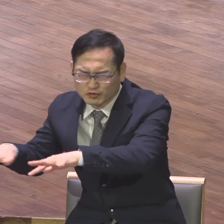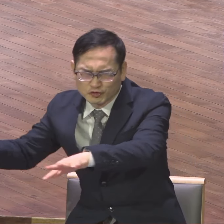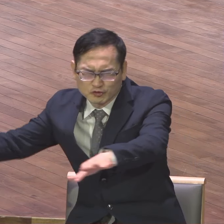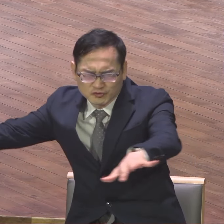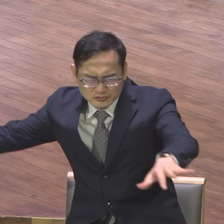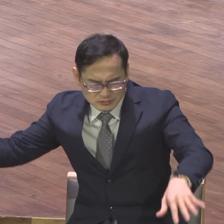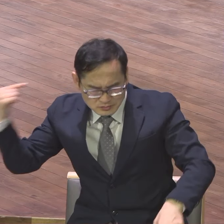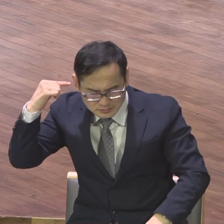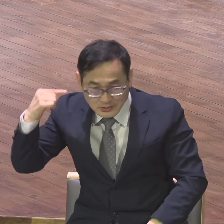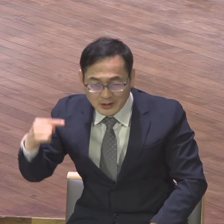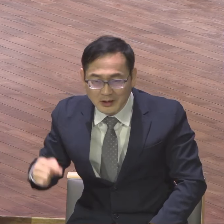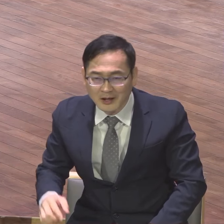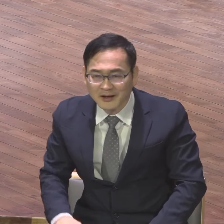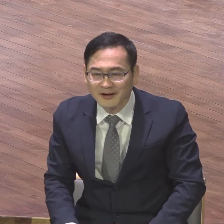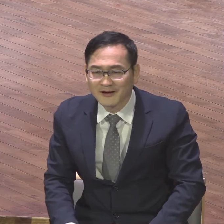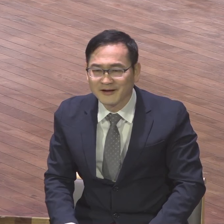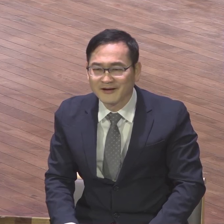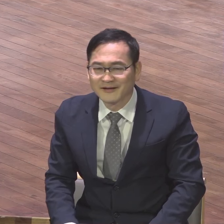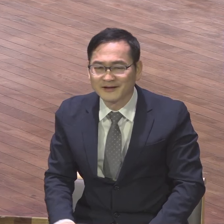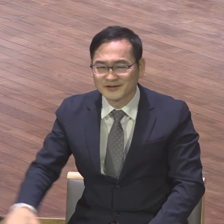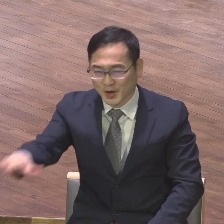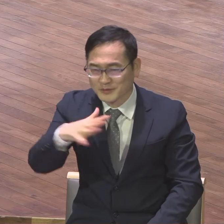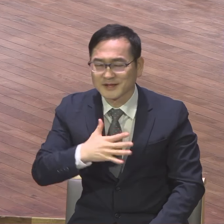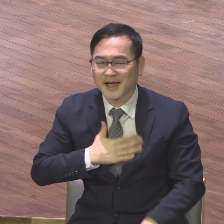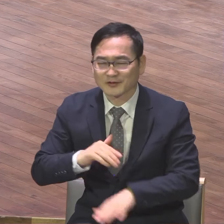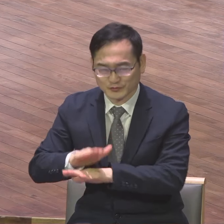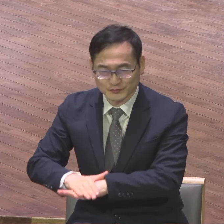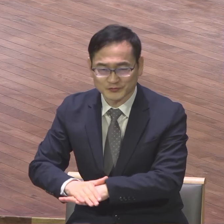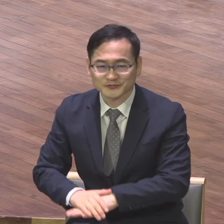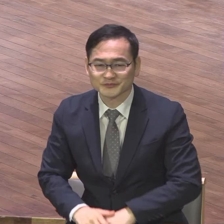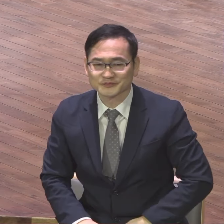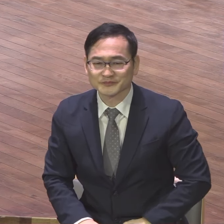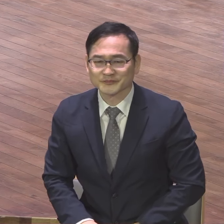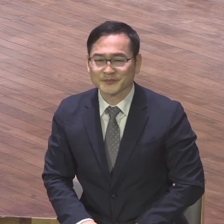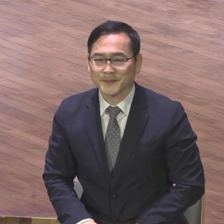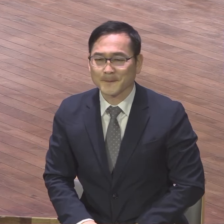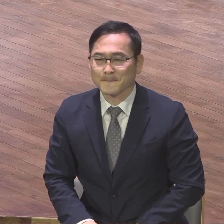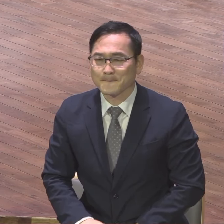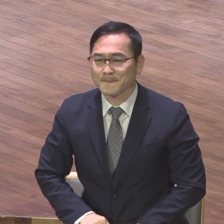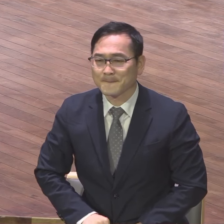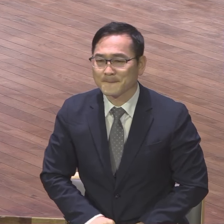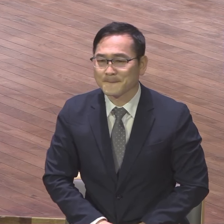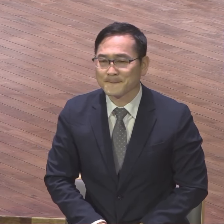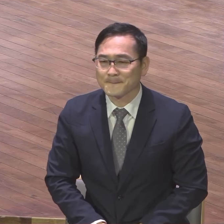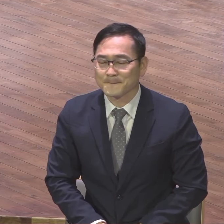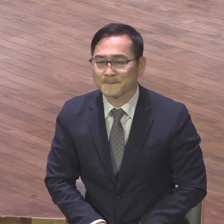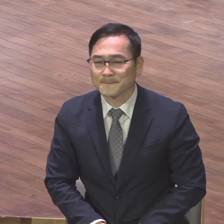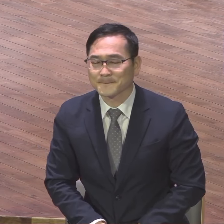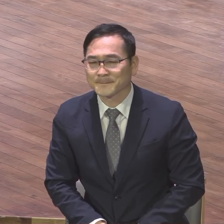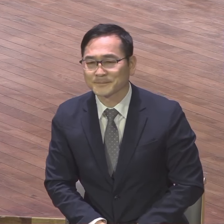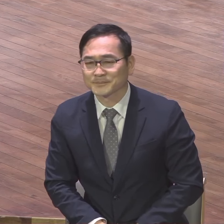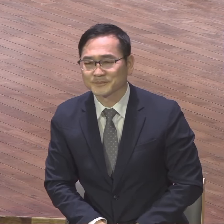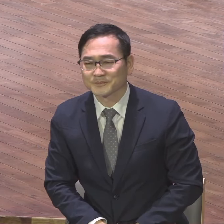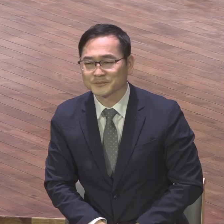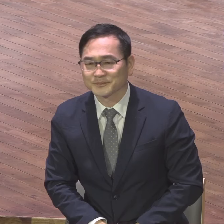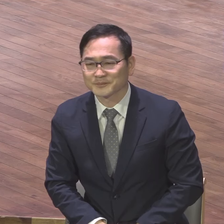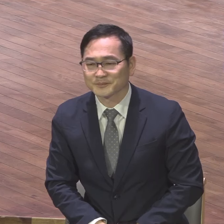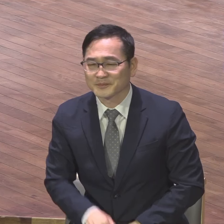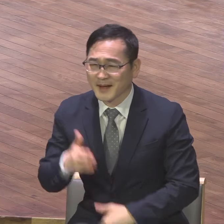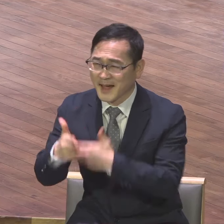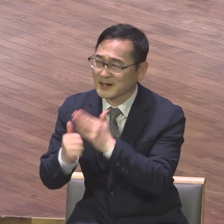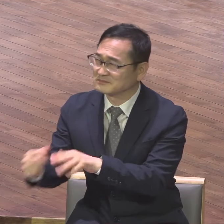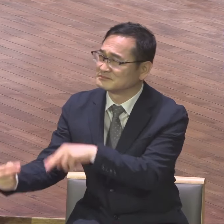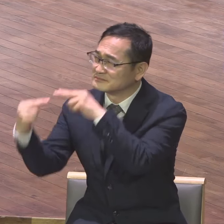우리 가족들은 다 알고 계시기를 바랍니다. 하나님 앞에 우리가 서서 이 신앙생활을 해야지